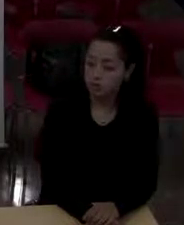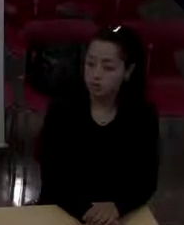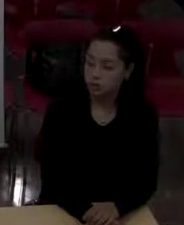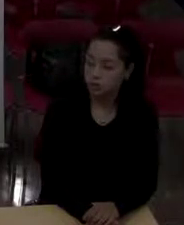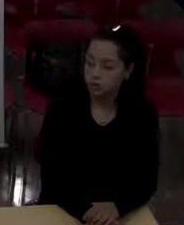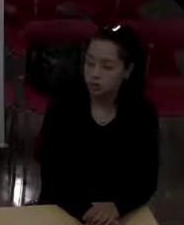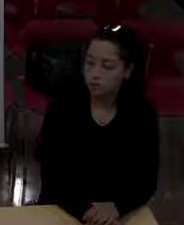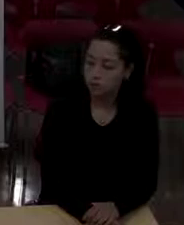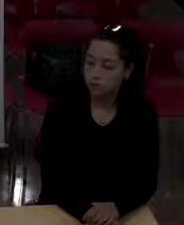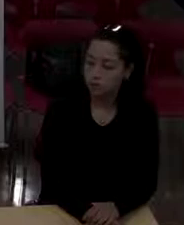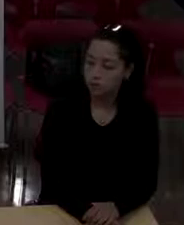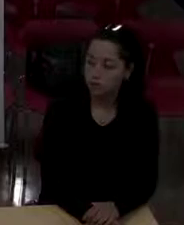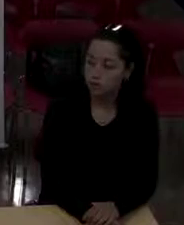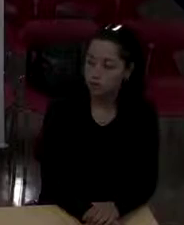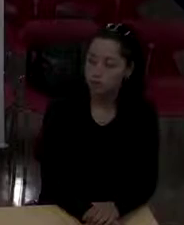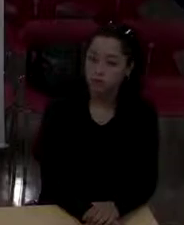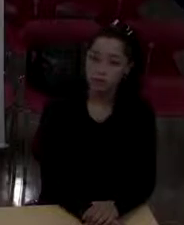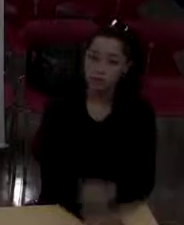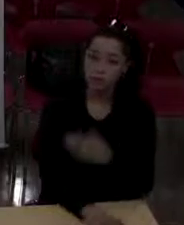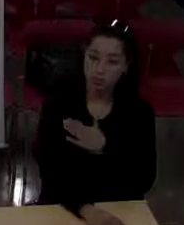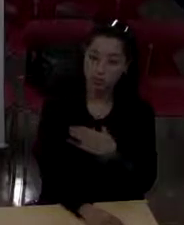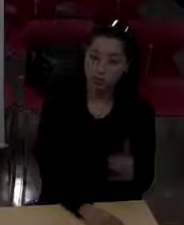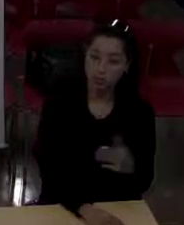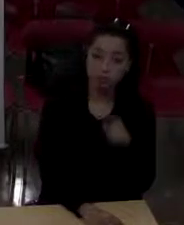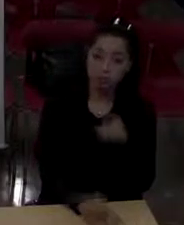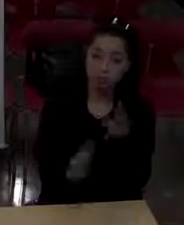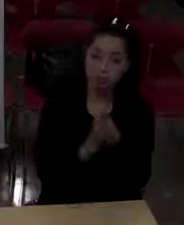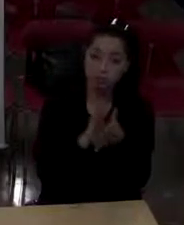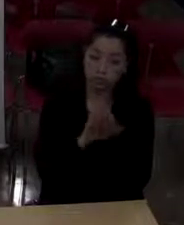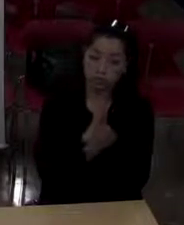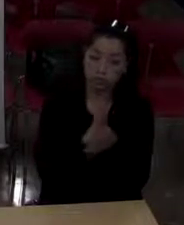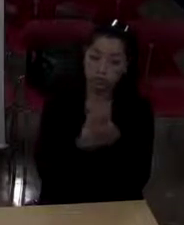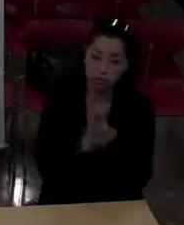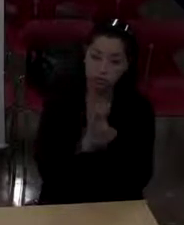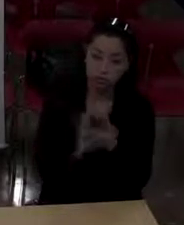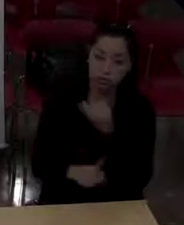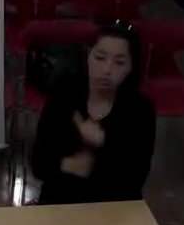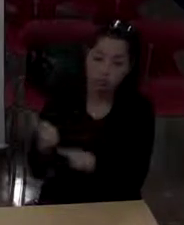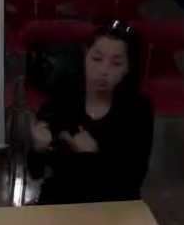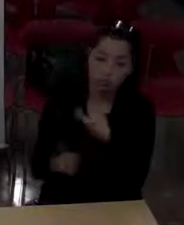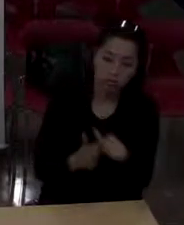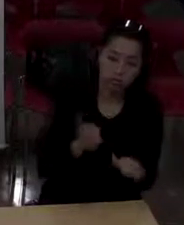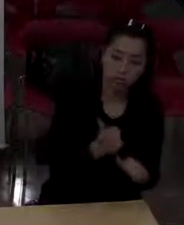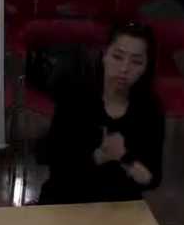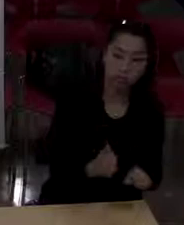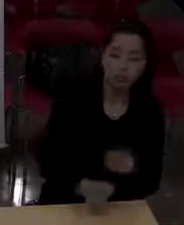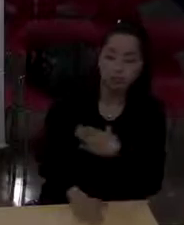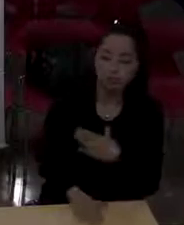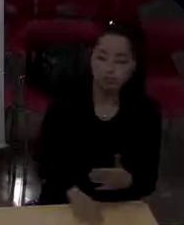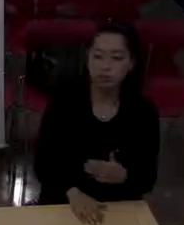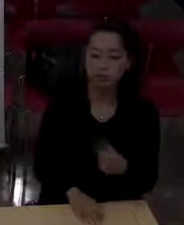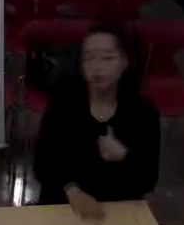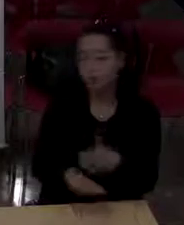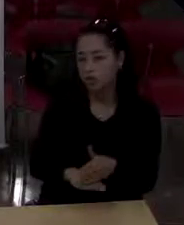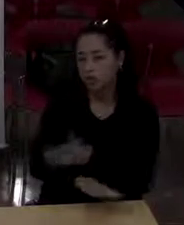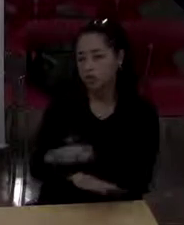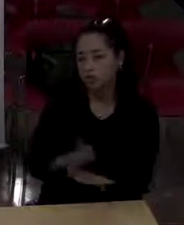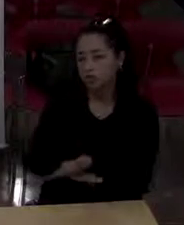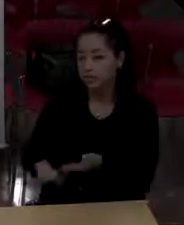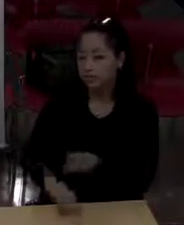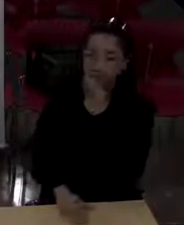yo mañana cuando llegue al INSOR comento en las dos dependencias que posiblemente ustedes más adelante hagan esa solicitud, pero para que la doctora Luz